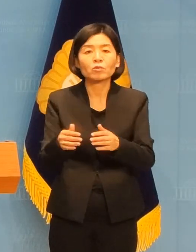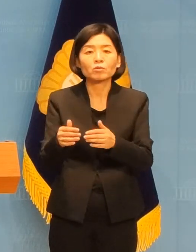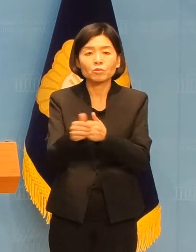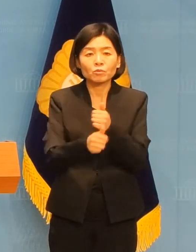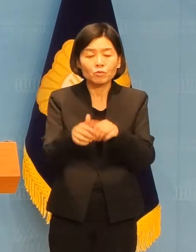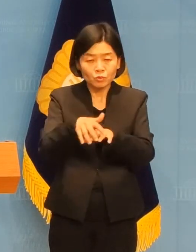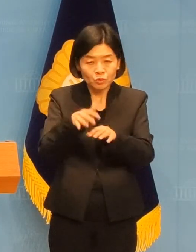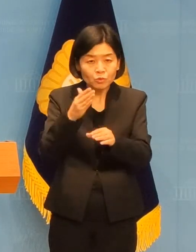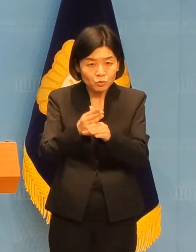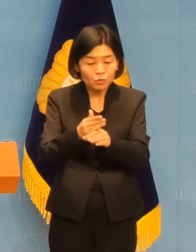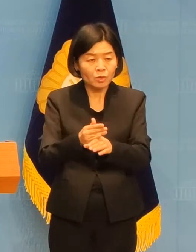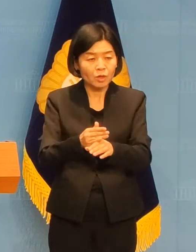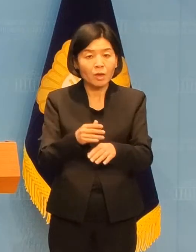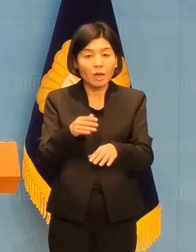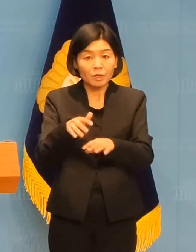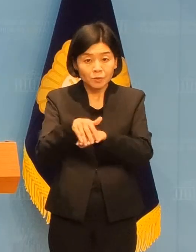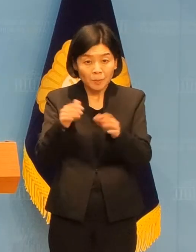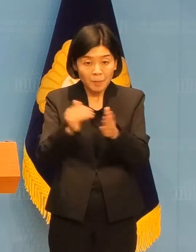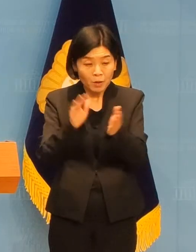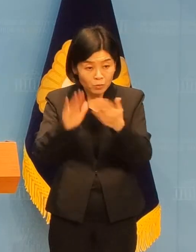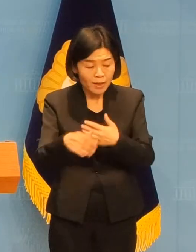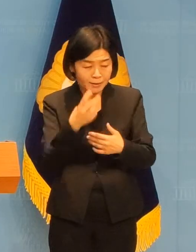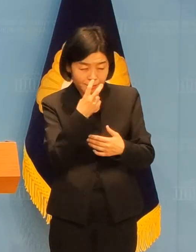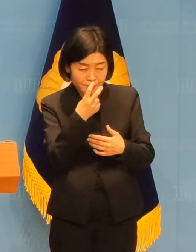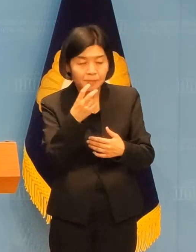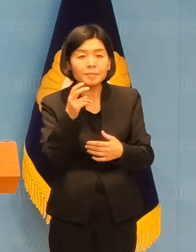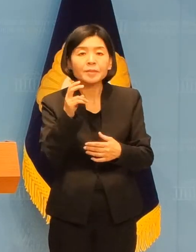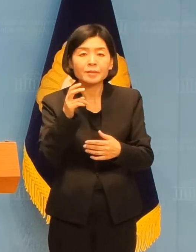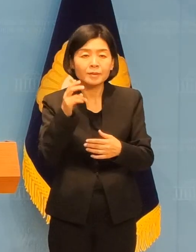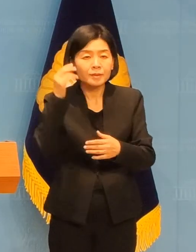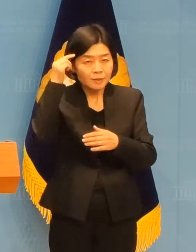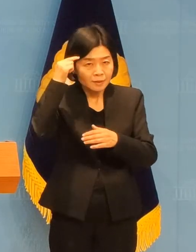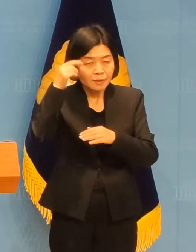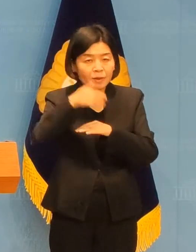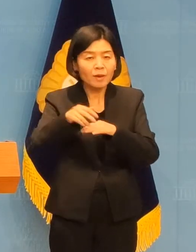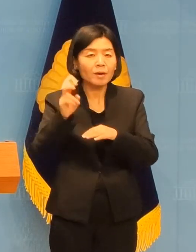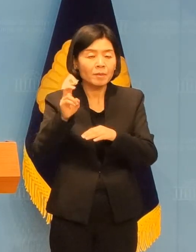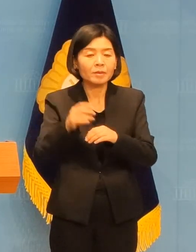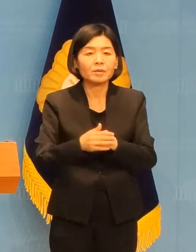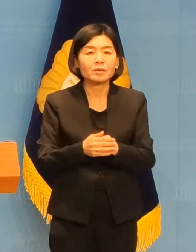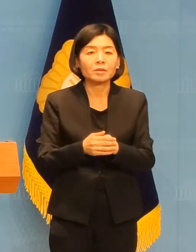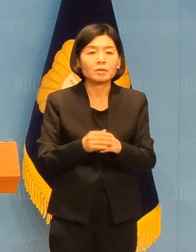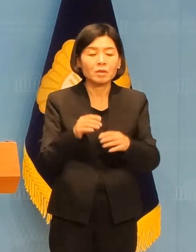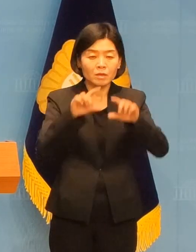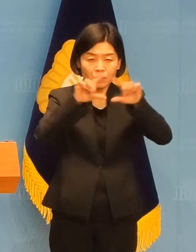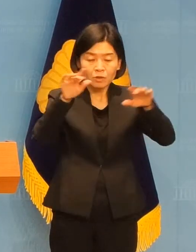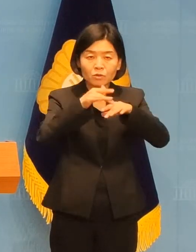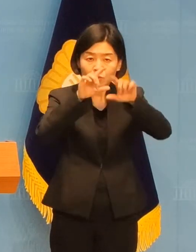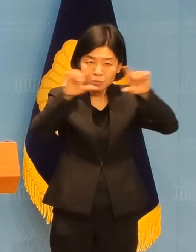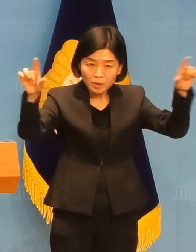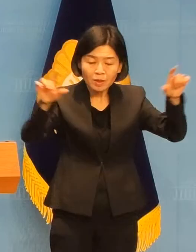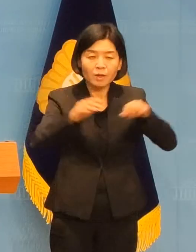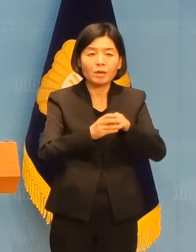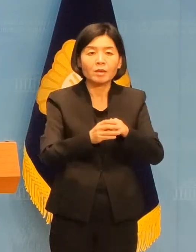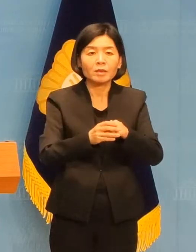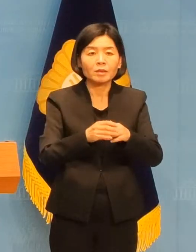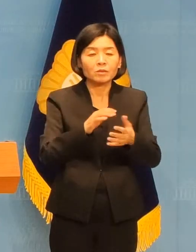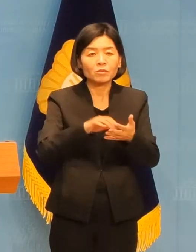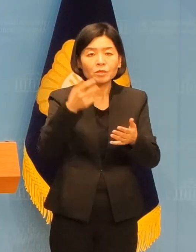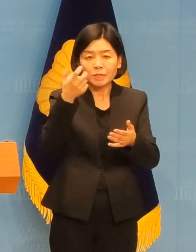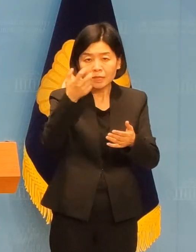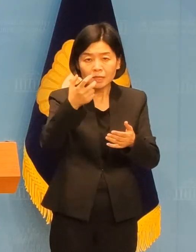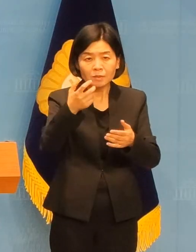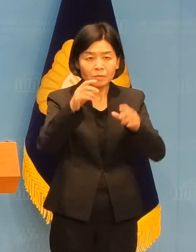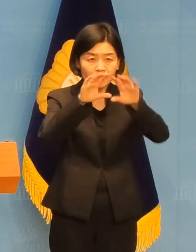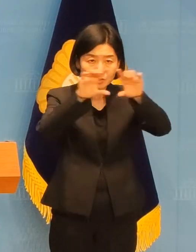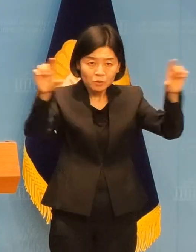가동되면 심의가 이어질 것으로 예상됩니다. 현수막 대응 보고입니다. 이번 주 민주파스토를 통해서 총 70건의 불법